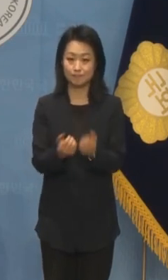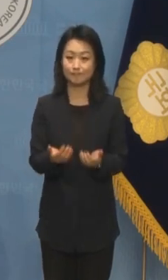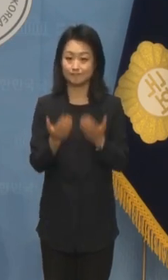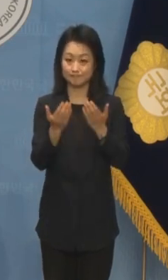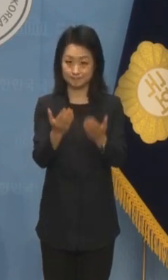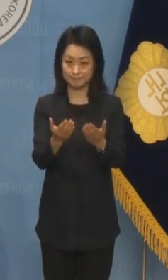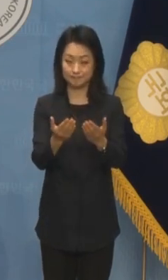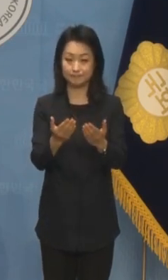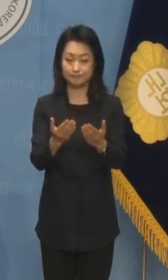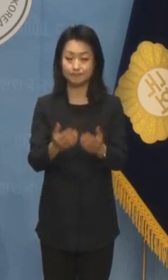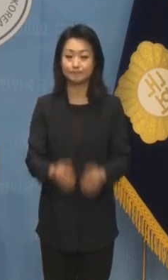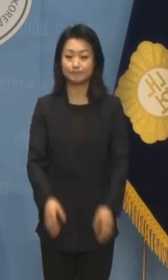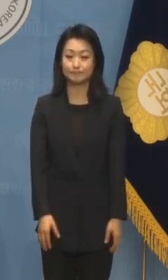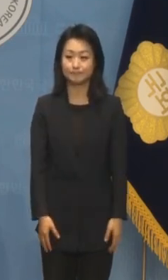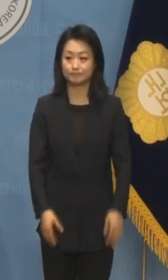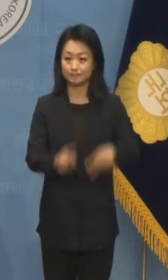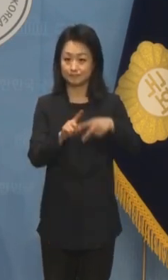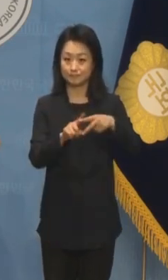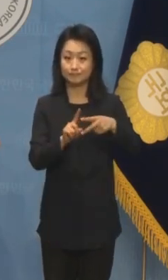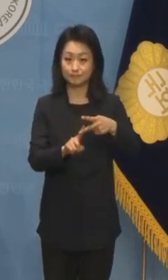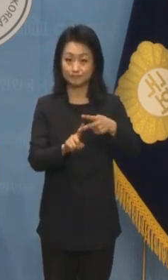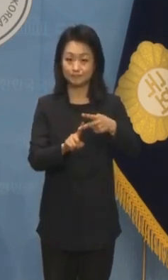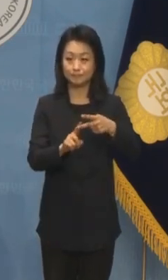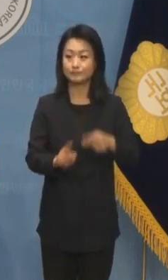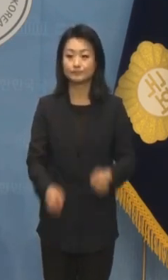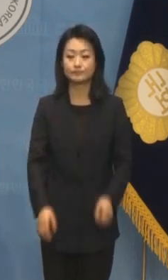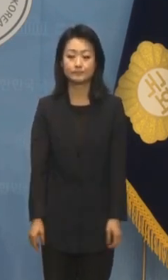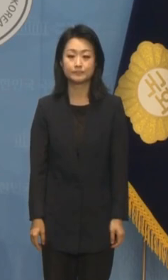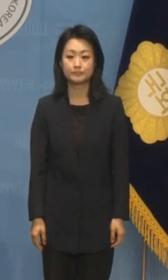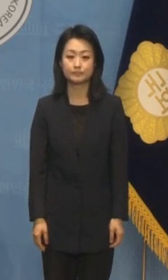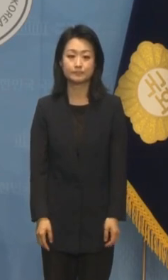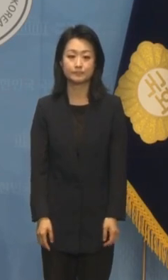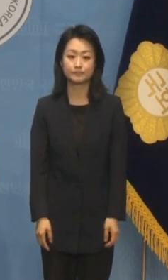계속해서 온마이크하겠습니다.